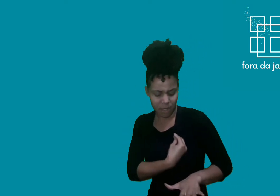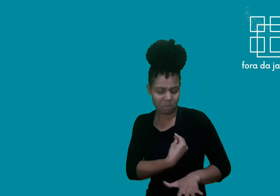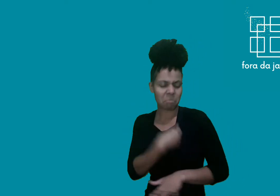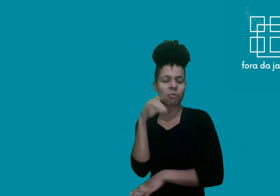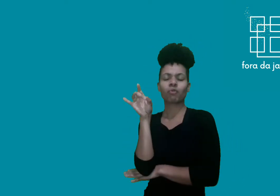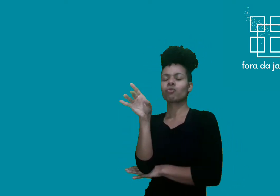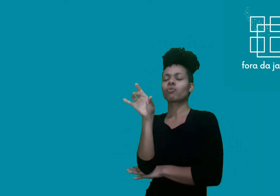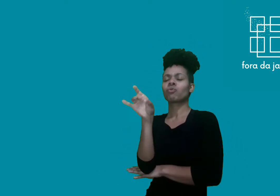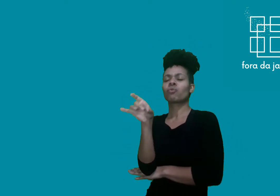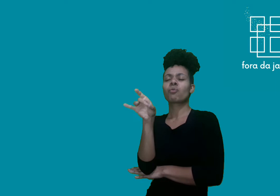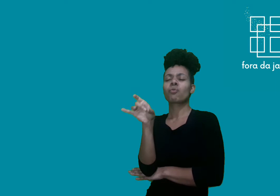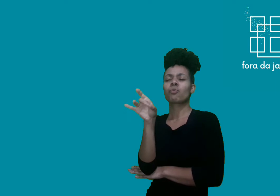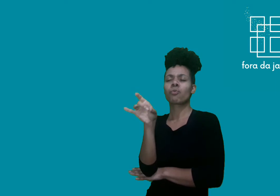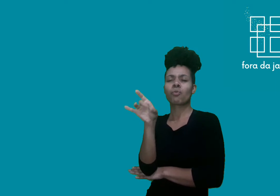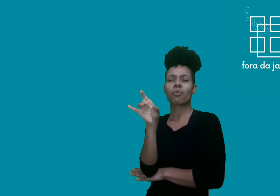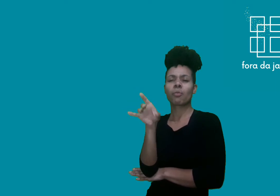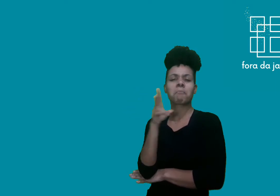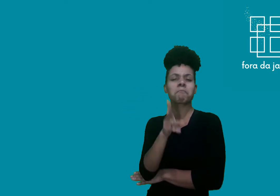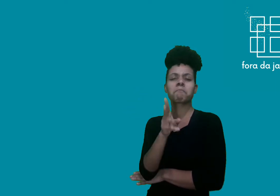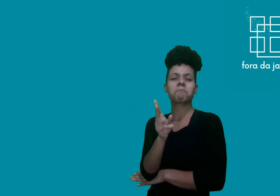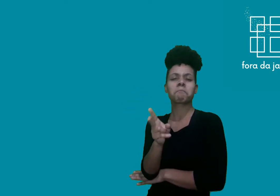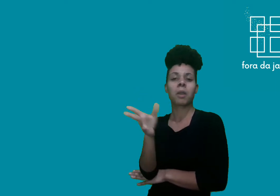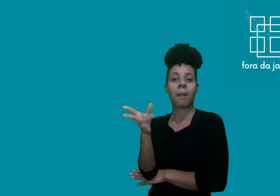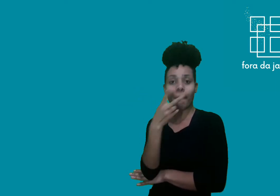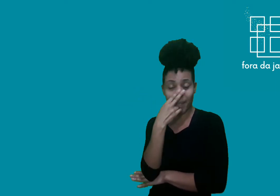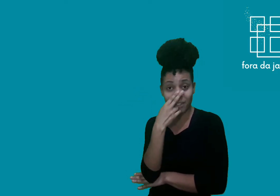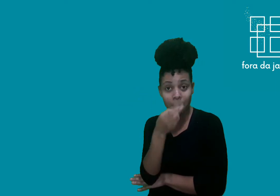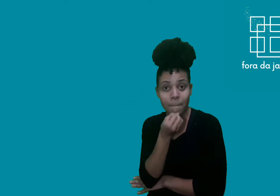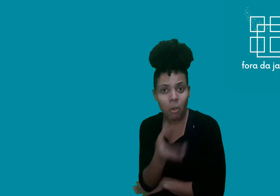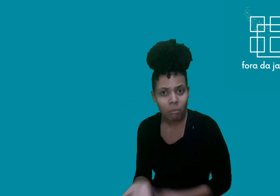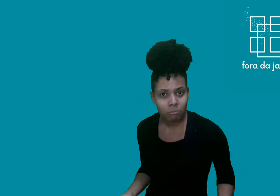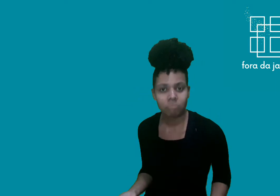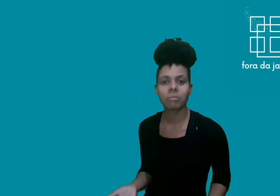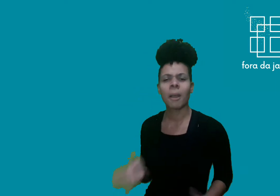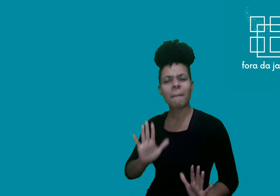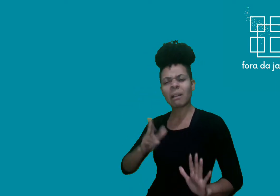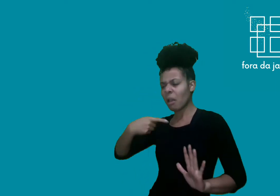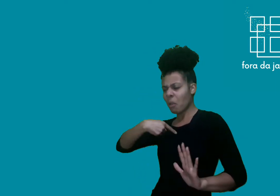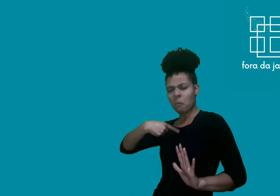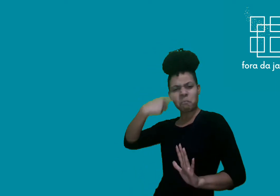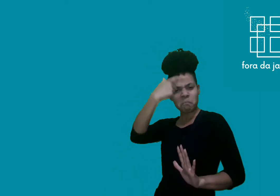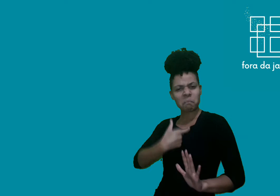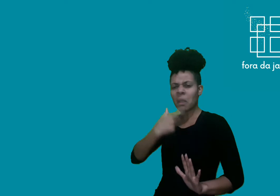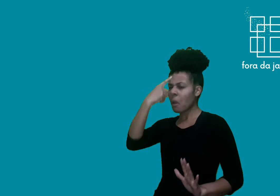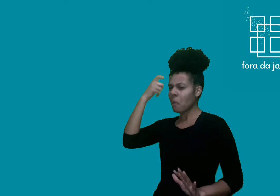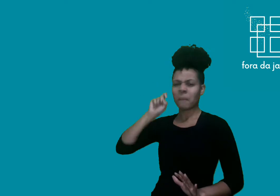muita angústia. Eu acho que isso causa até um certo desespero. Você não saber o seu motivo. E a gente às